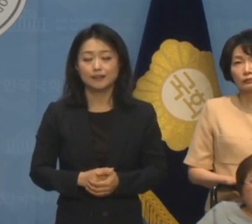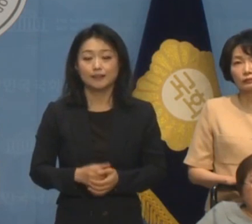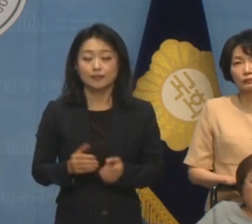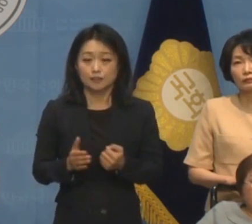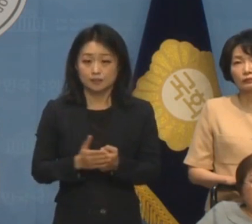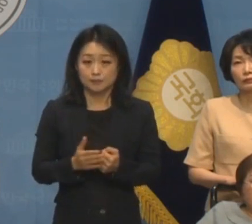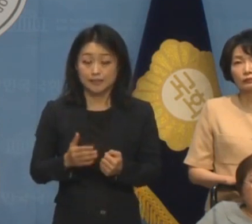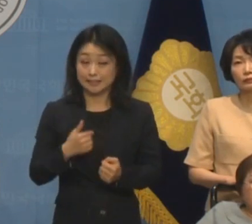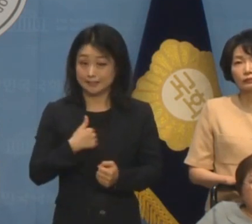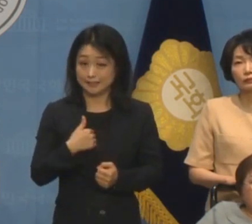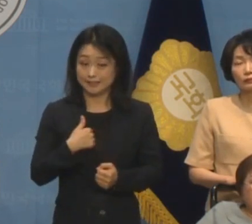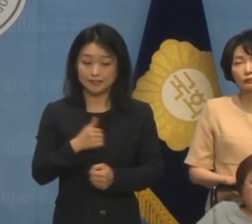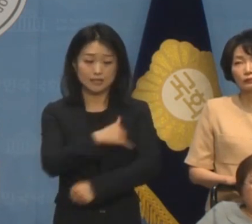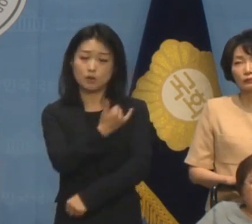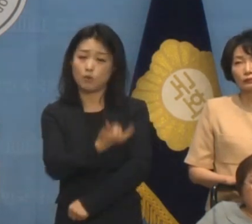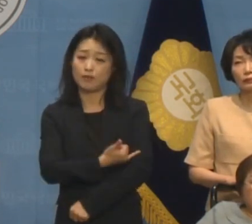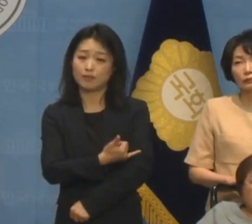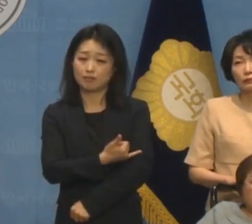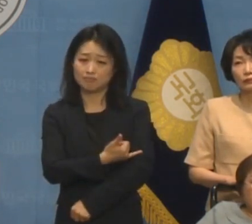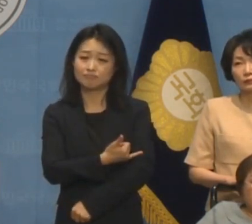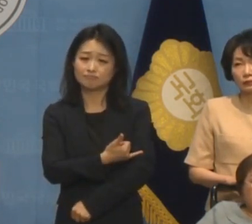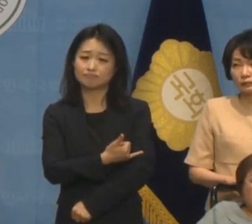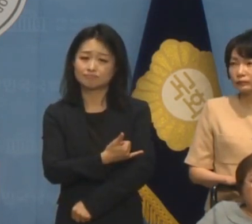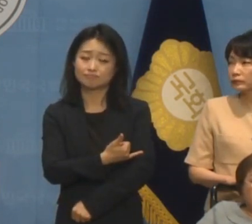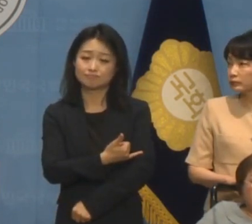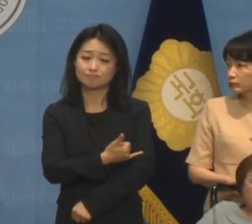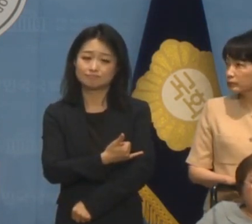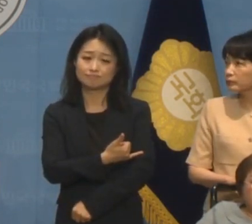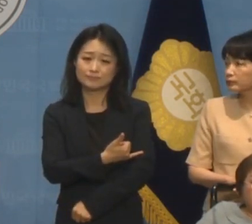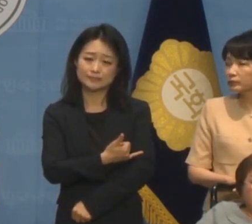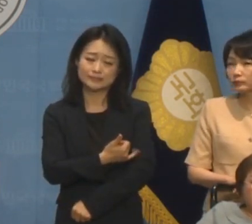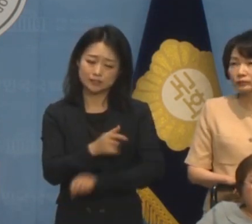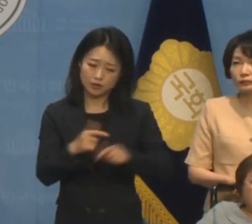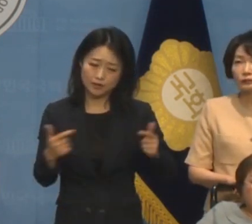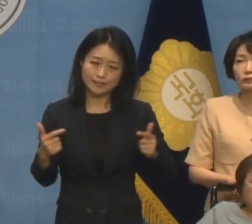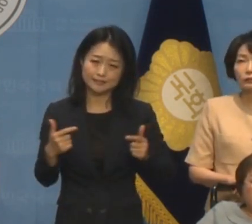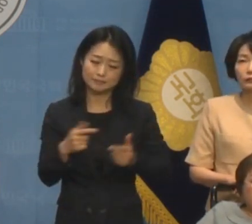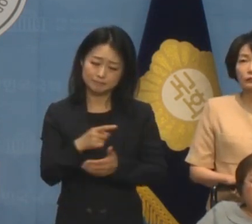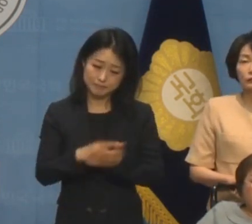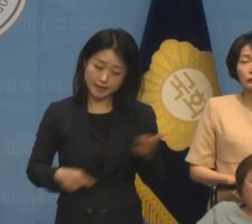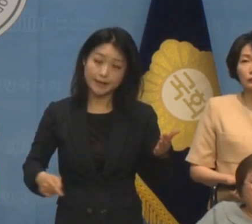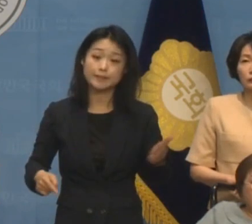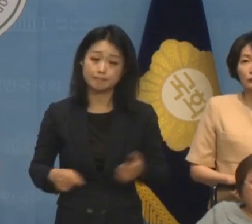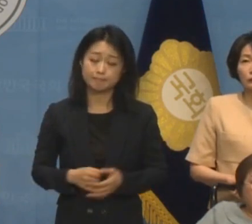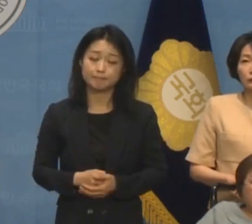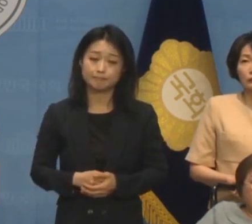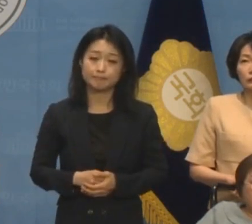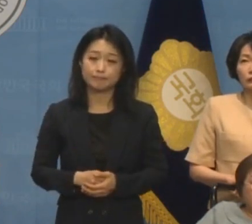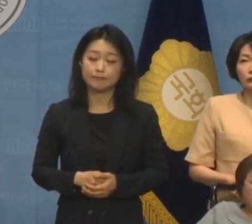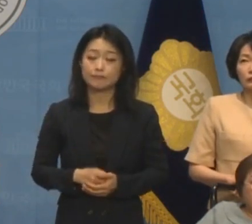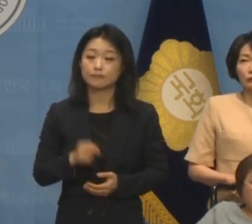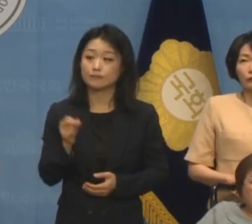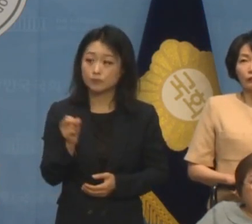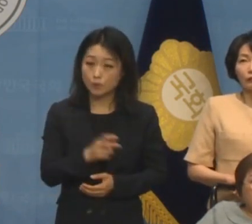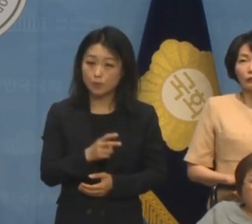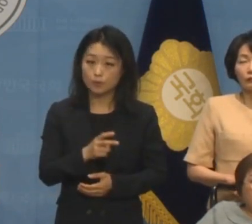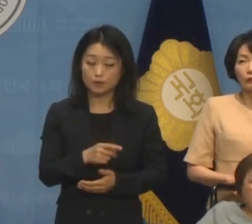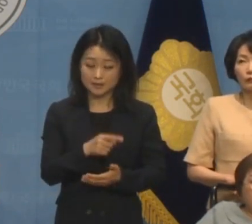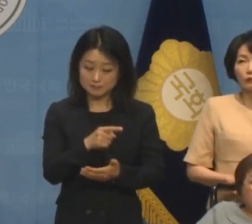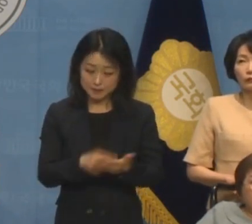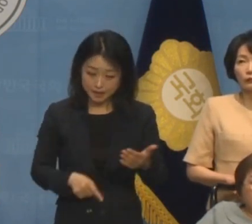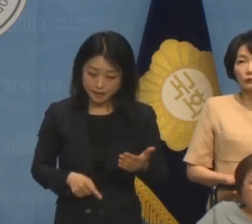그래서 거기에서 인권적인 일이 일어날 수밖에 없고 거기 안에서 일어나는 것이